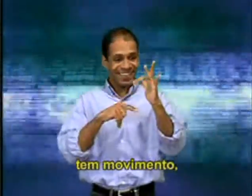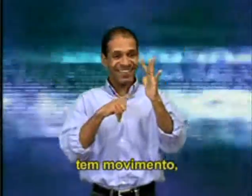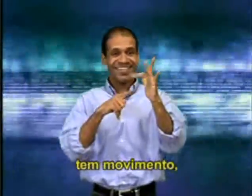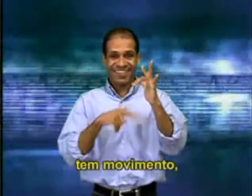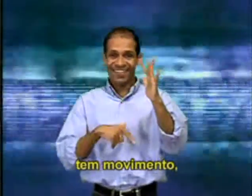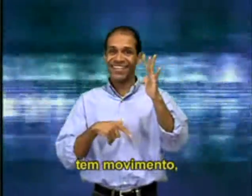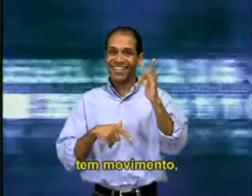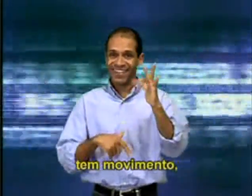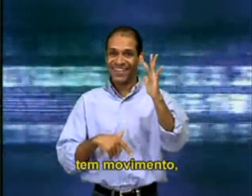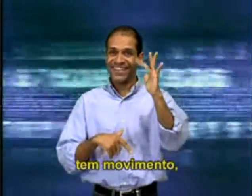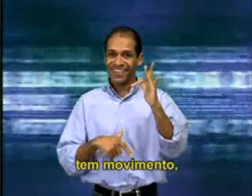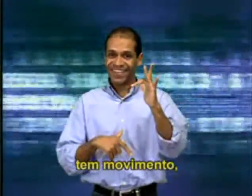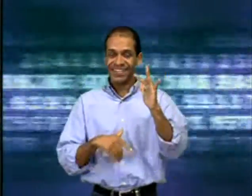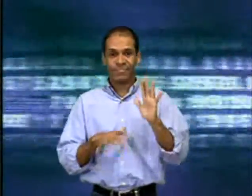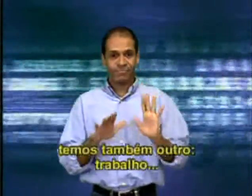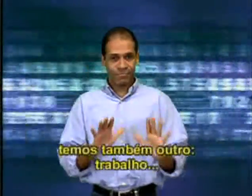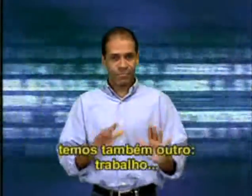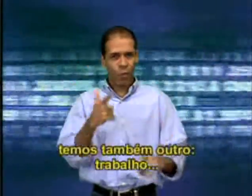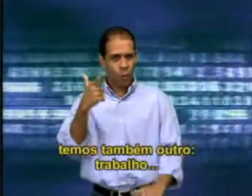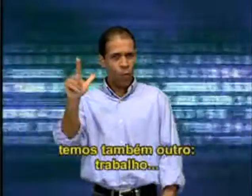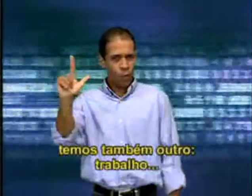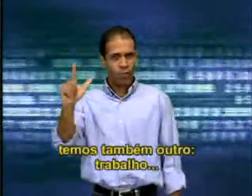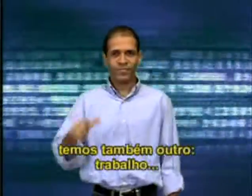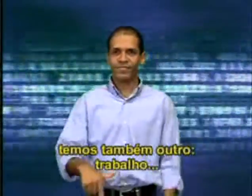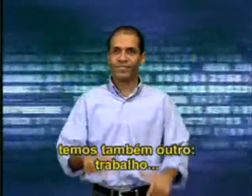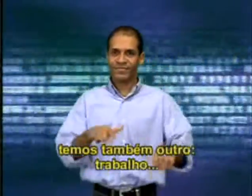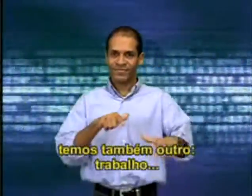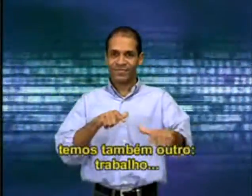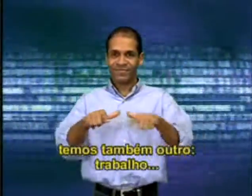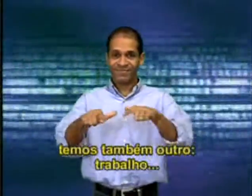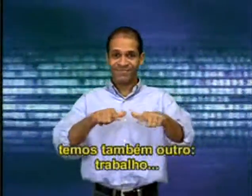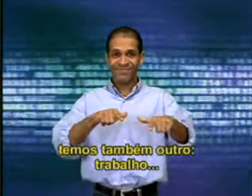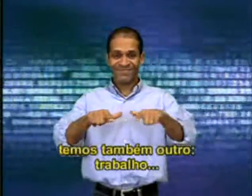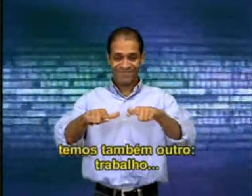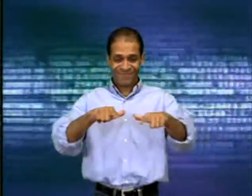Tem um movimento. Temos também outro. Trabalho.